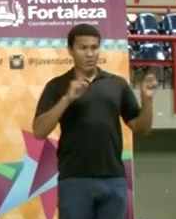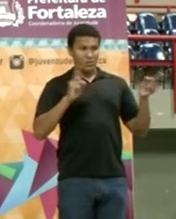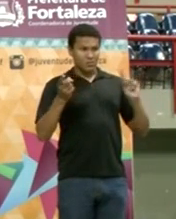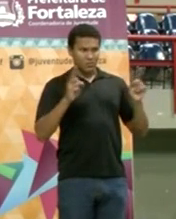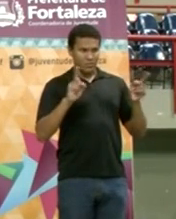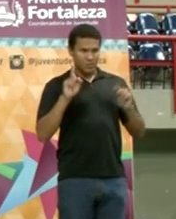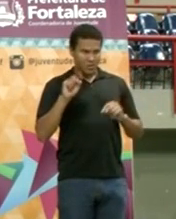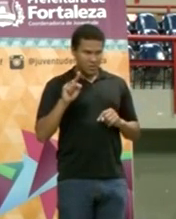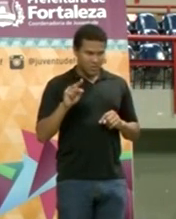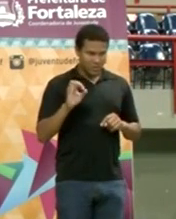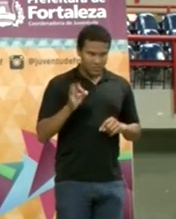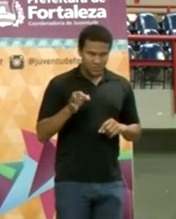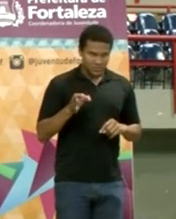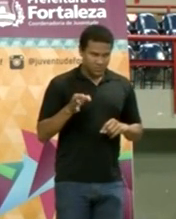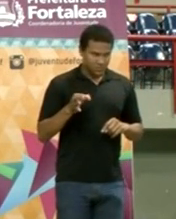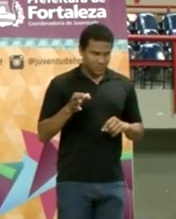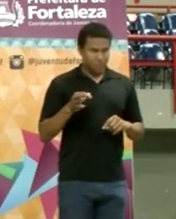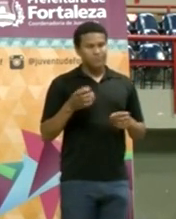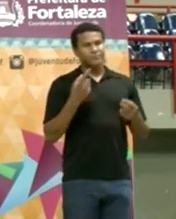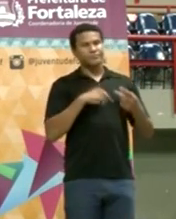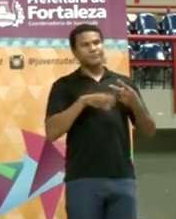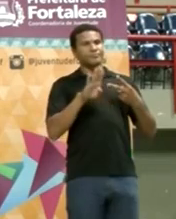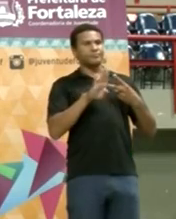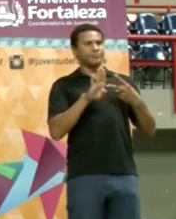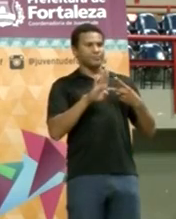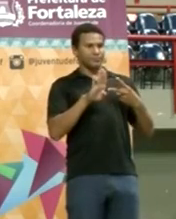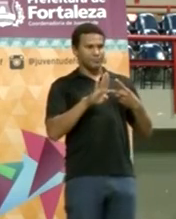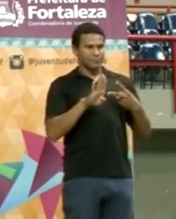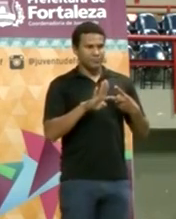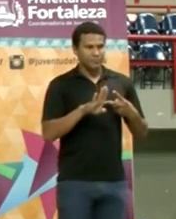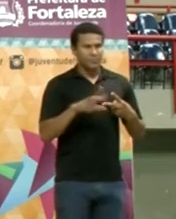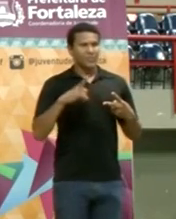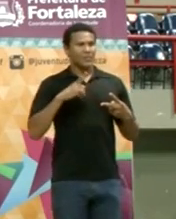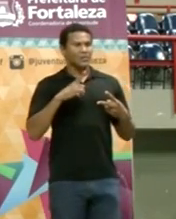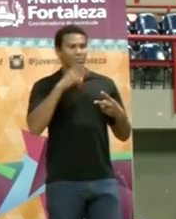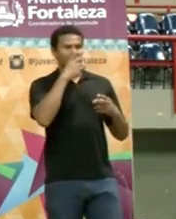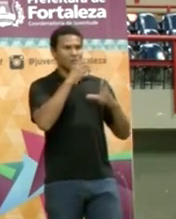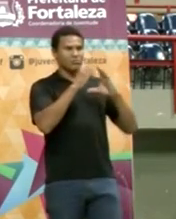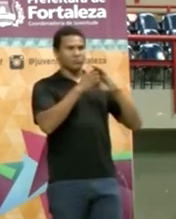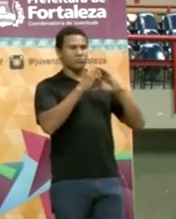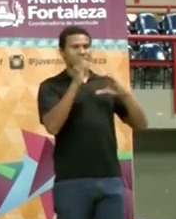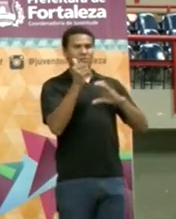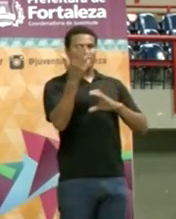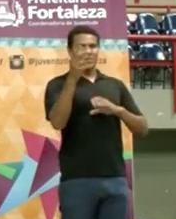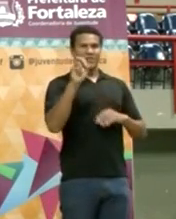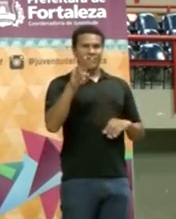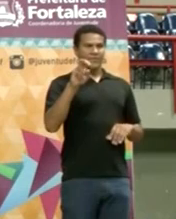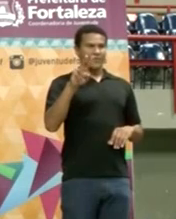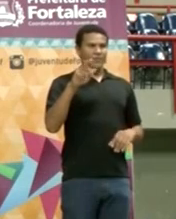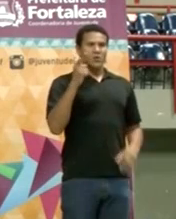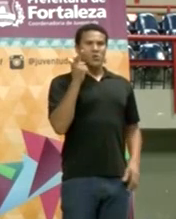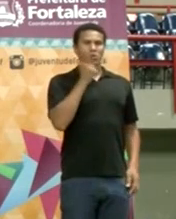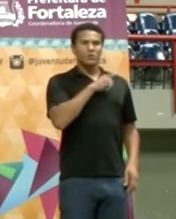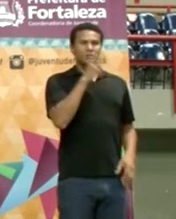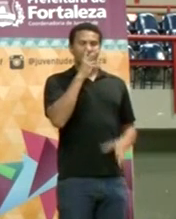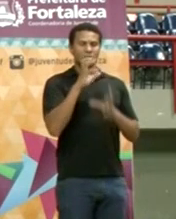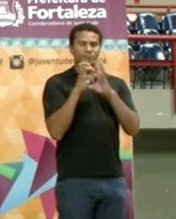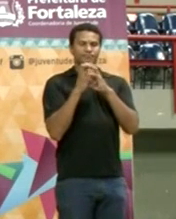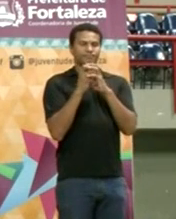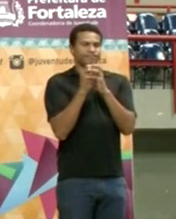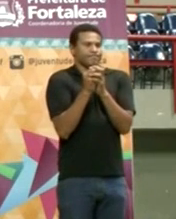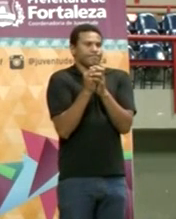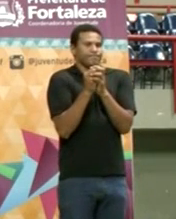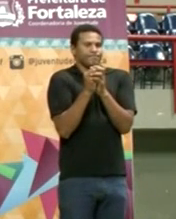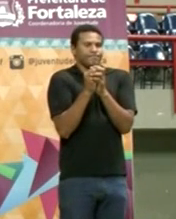genético. Letra B. Fora de uma célula viva, os vírus podem ser cristalizados.